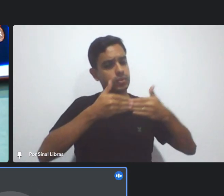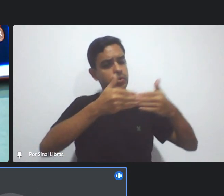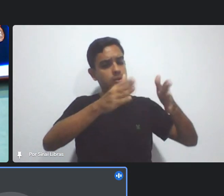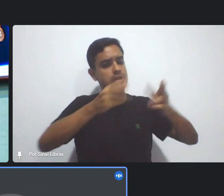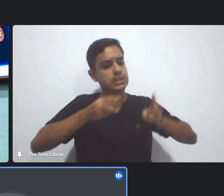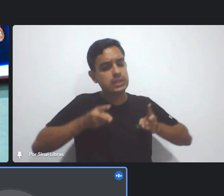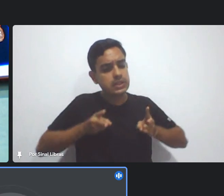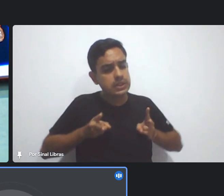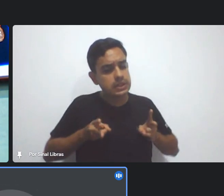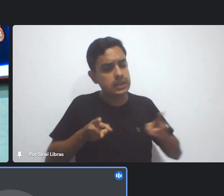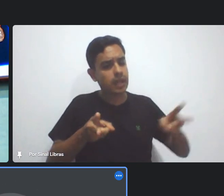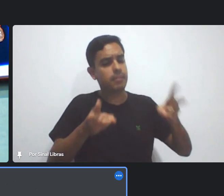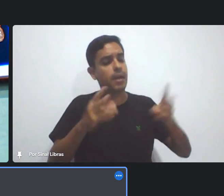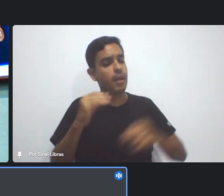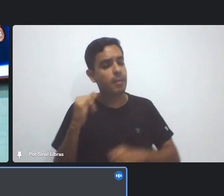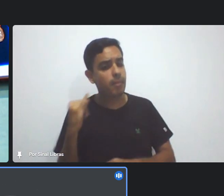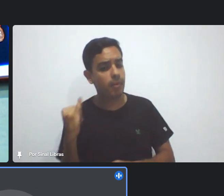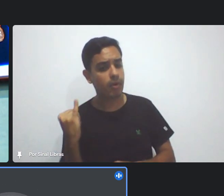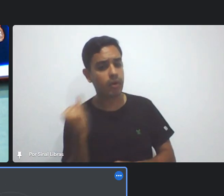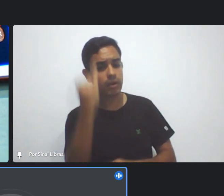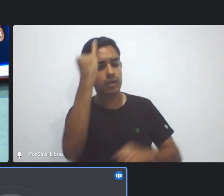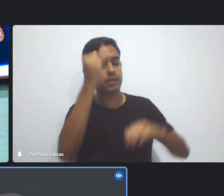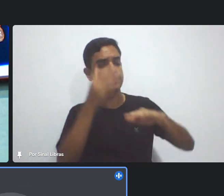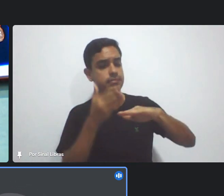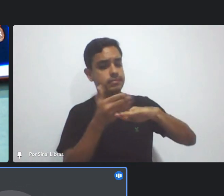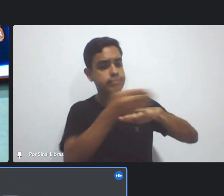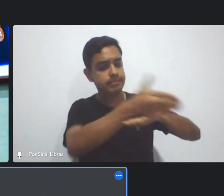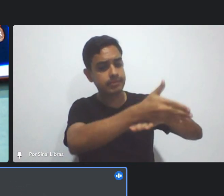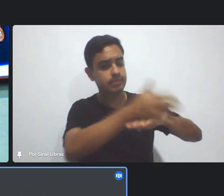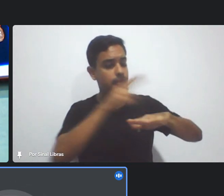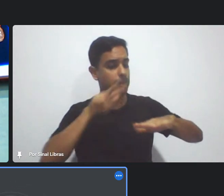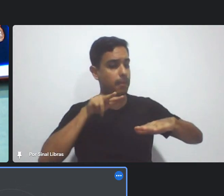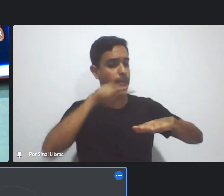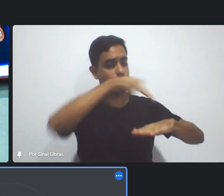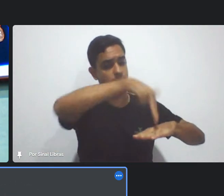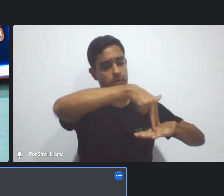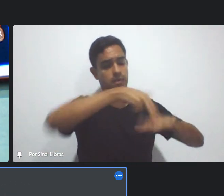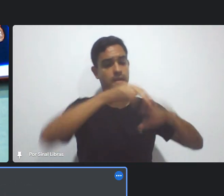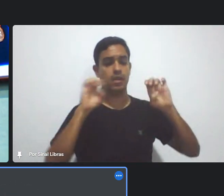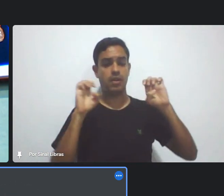nosso comparecimento a esses tipos de eventos. Muito obrigado.